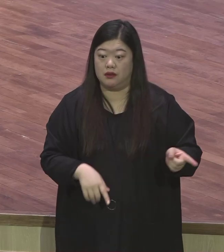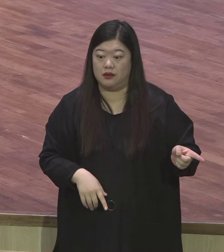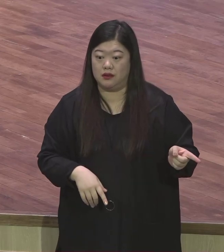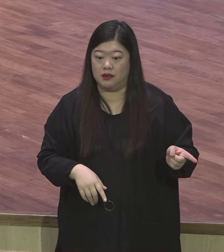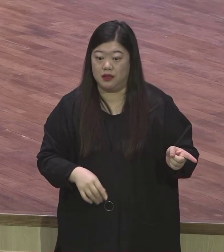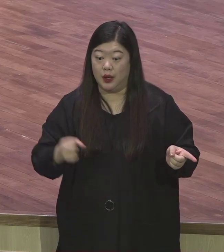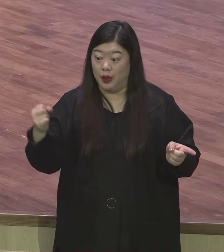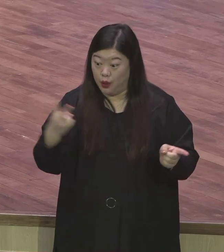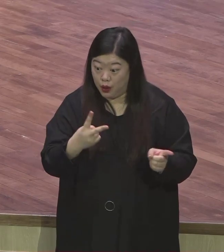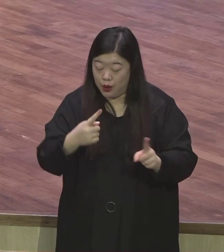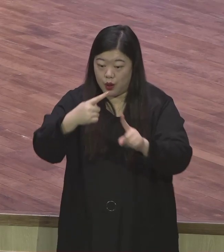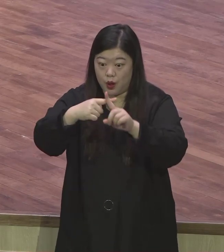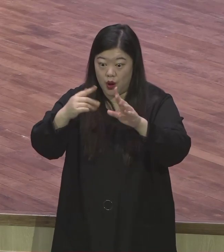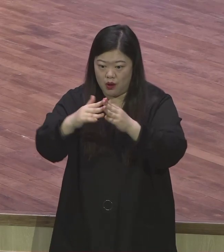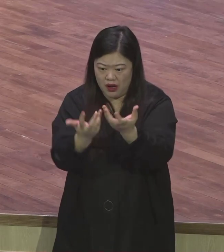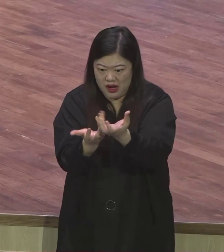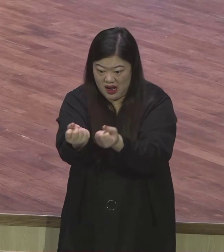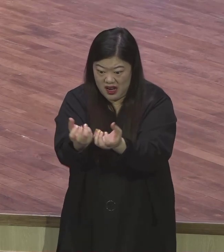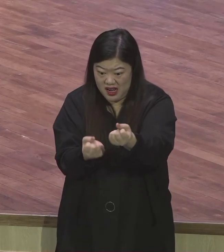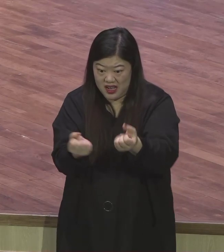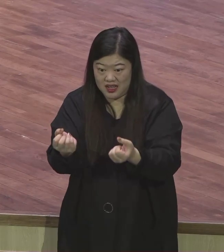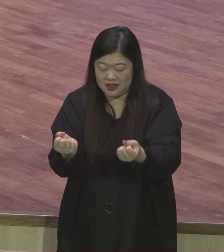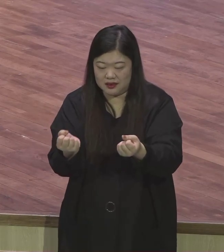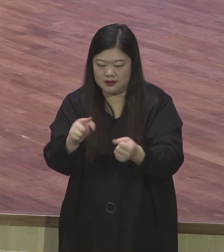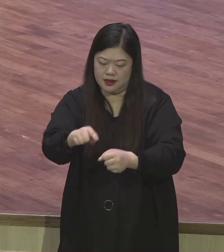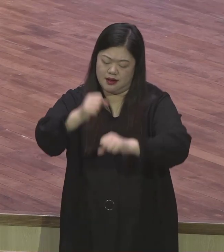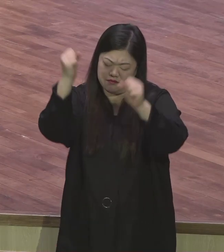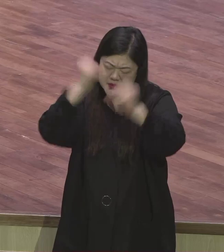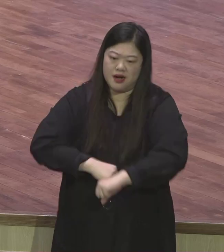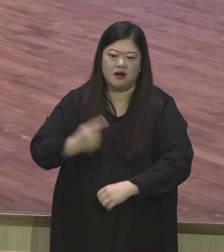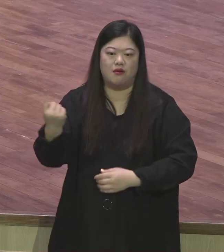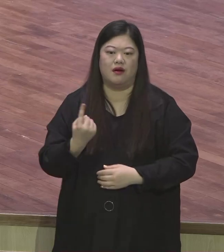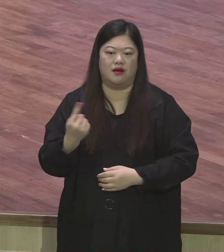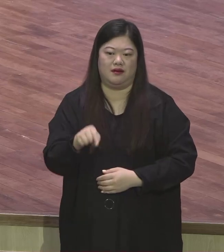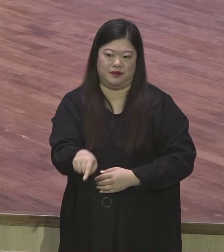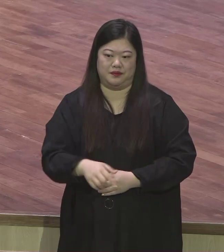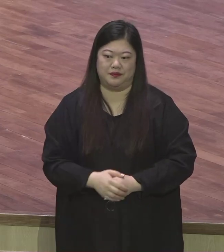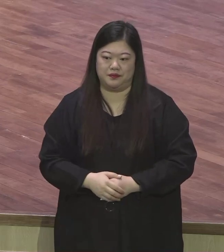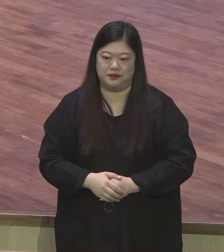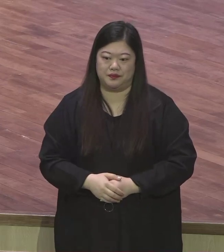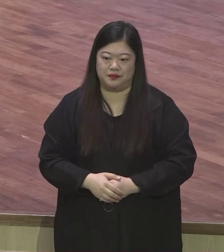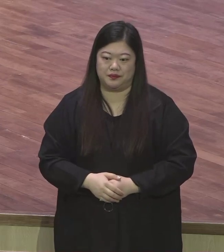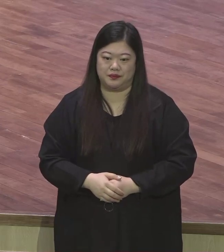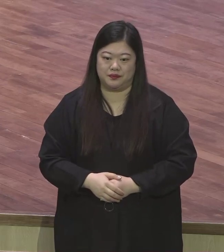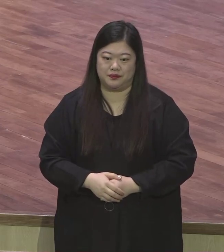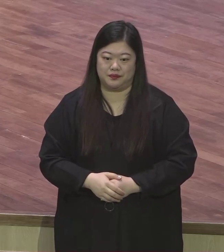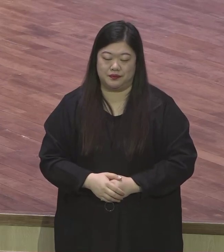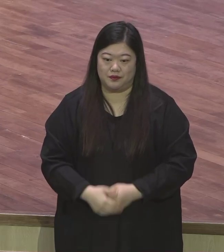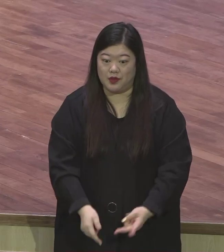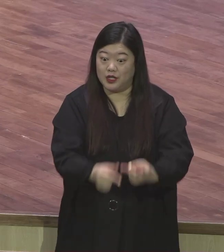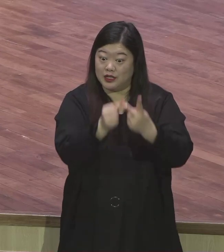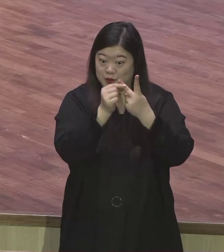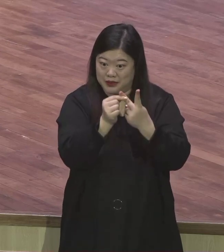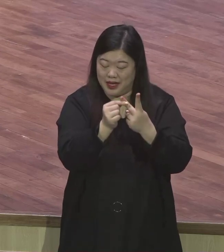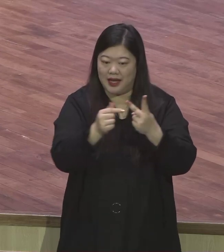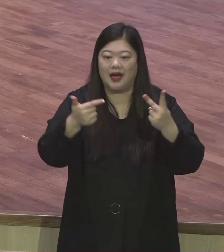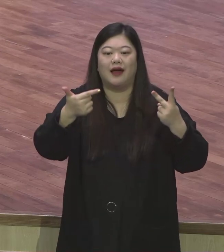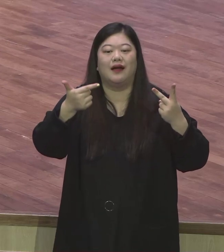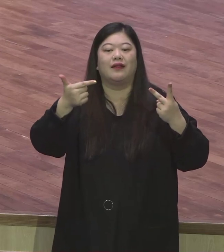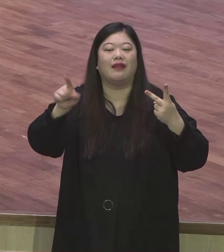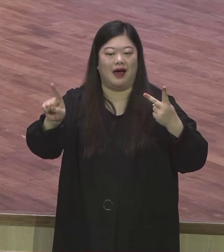망합니다. 두 번째 우리가 하나님께 영광을 돌리려고 하면은 그 다음에 나지요.